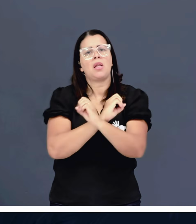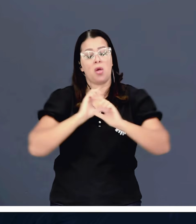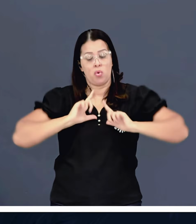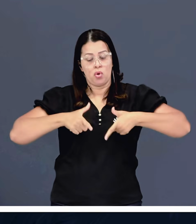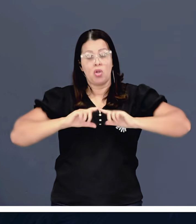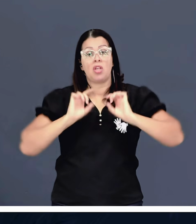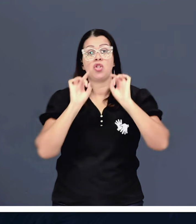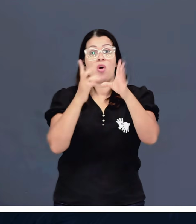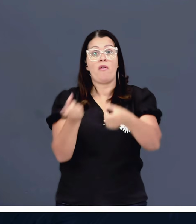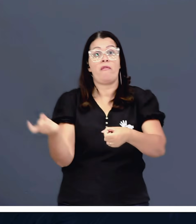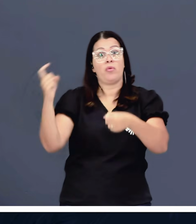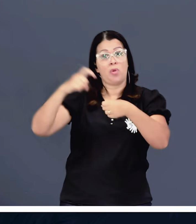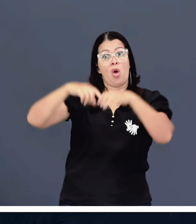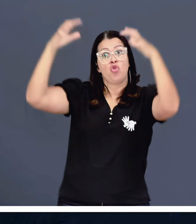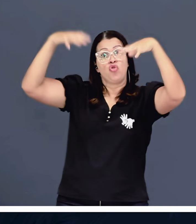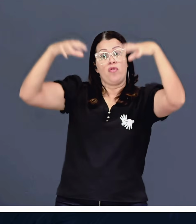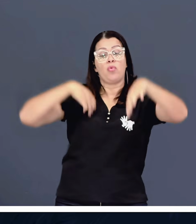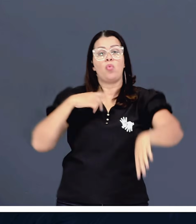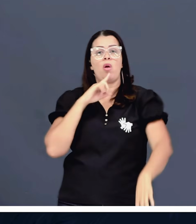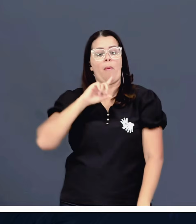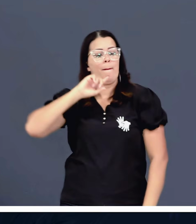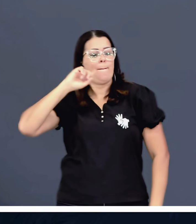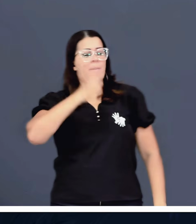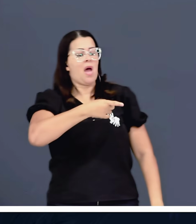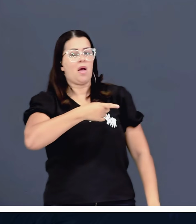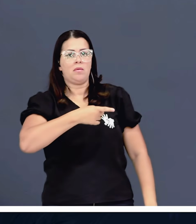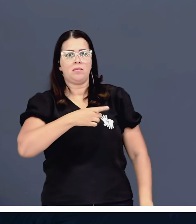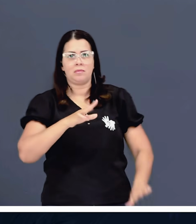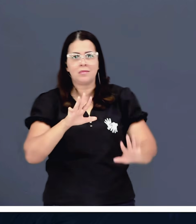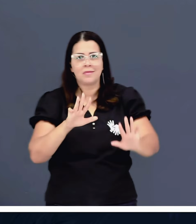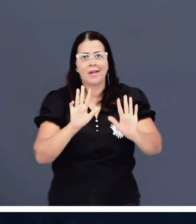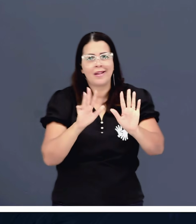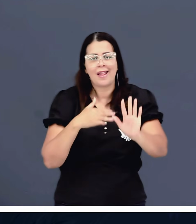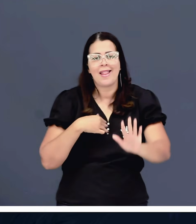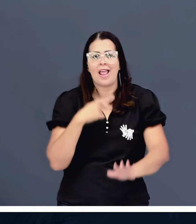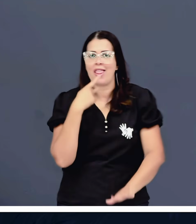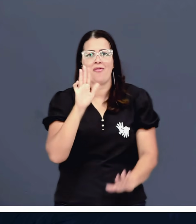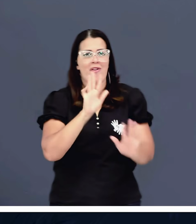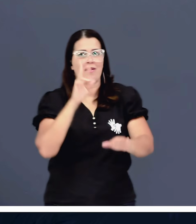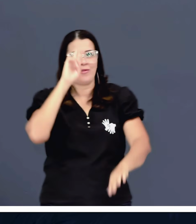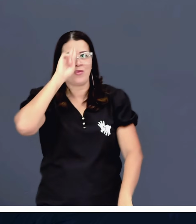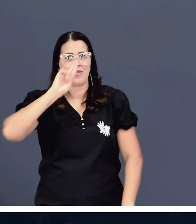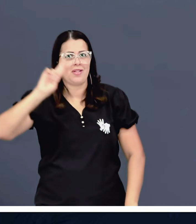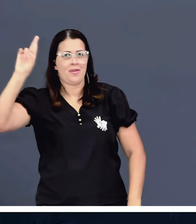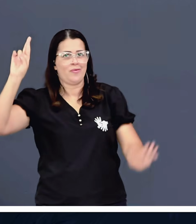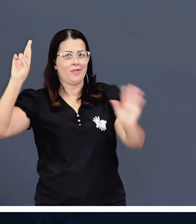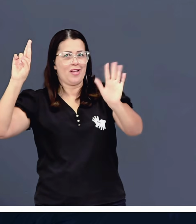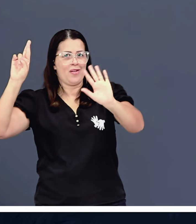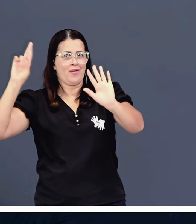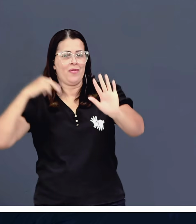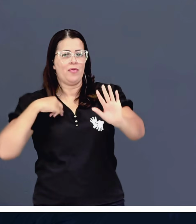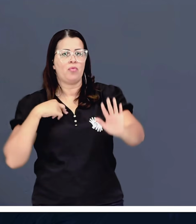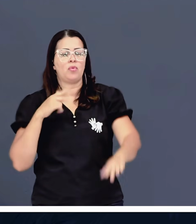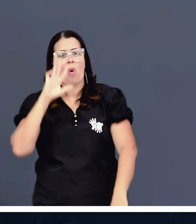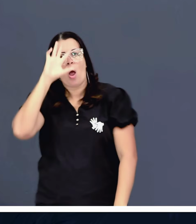só vai voltar a chover quando eu disser. Interessante que ele não disse que foi o Senhor quem o mandou fazer isso, tá? Foi uma